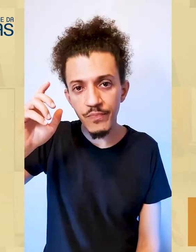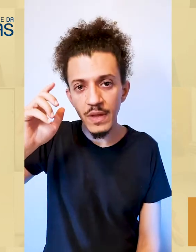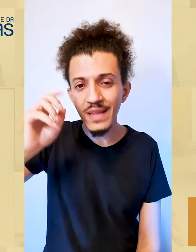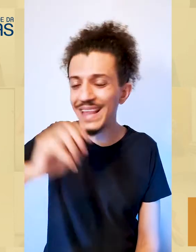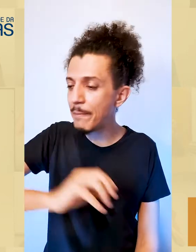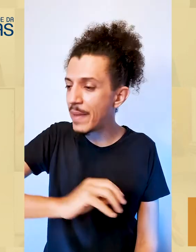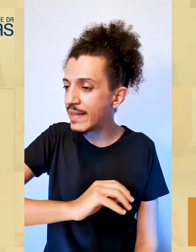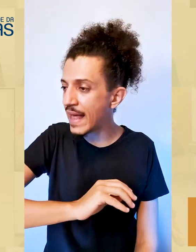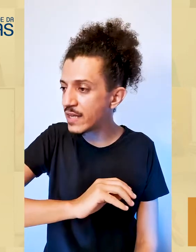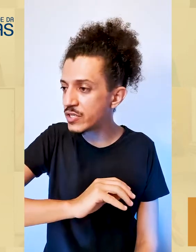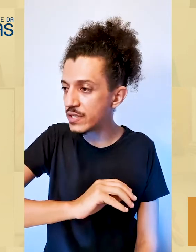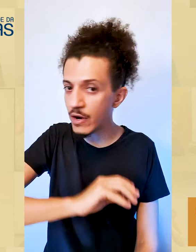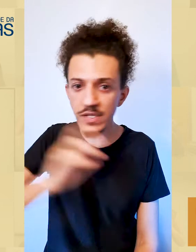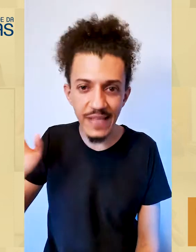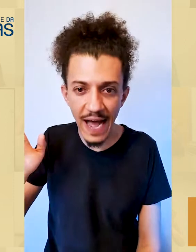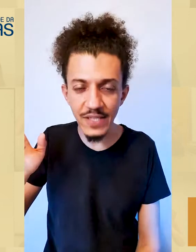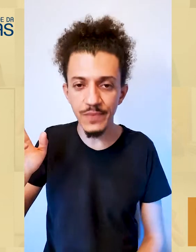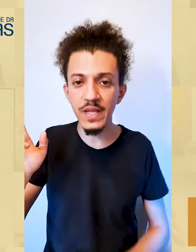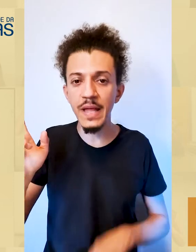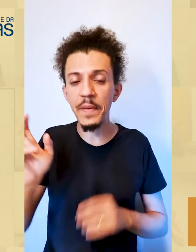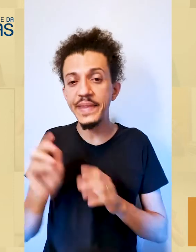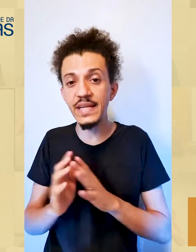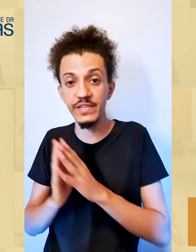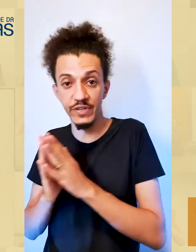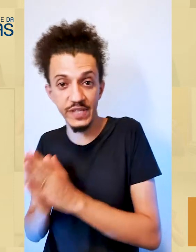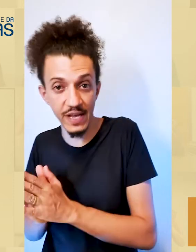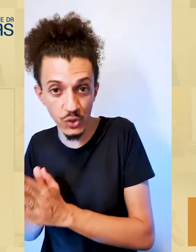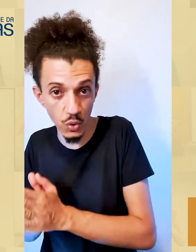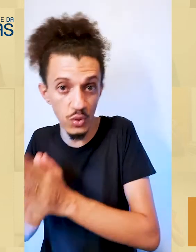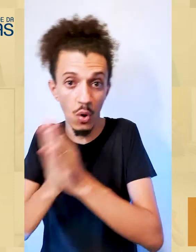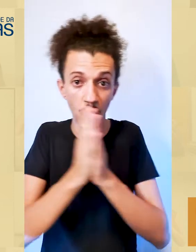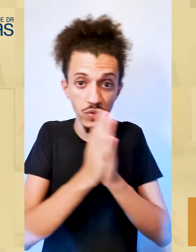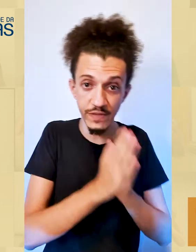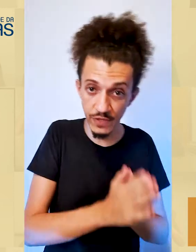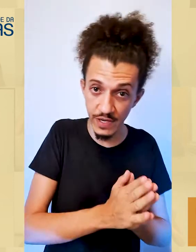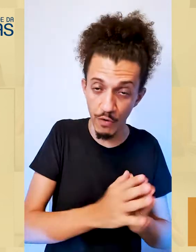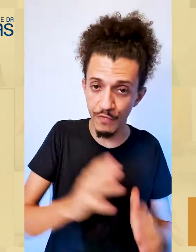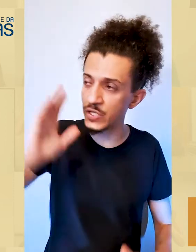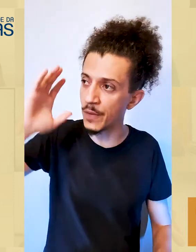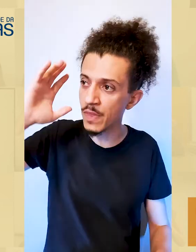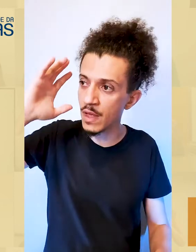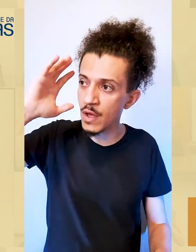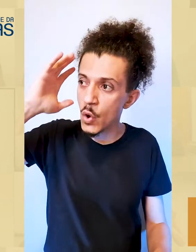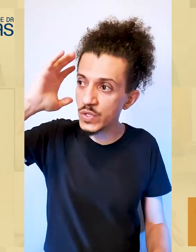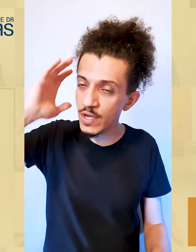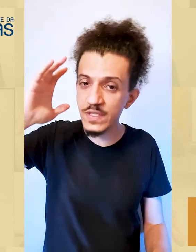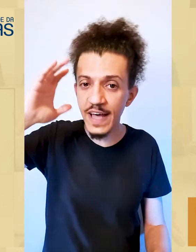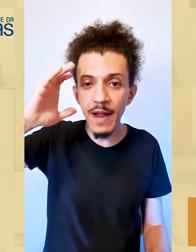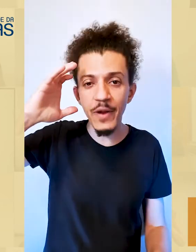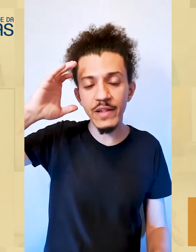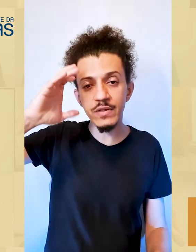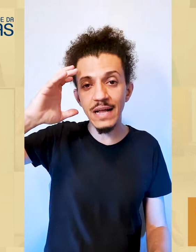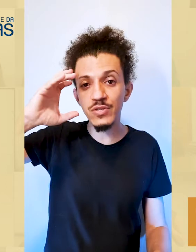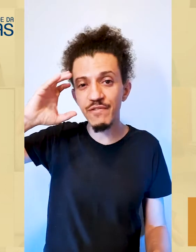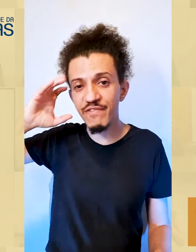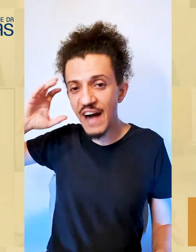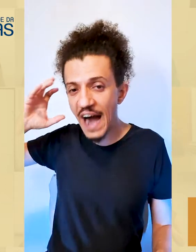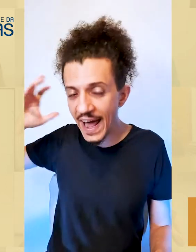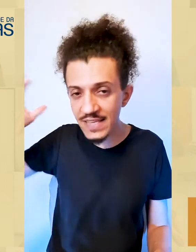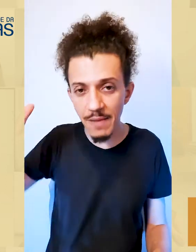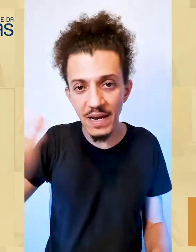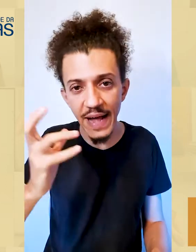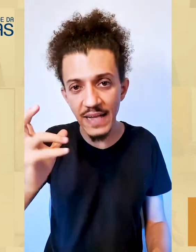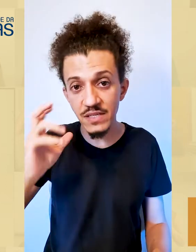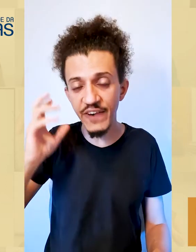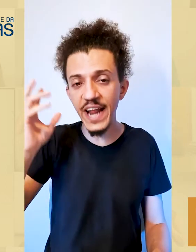cérebro, independente da nossa idade, independente se você é surdo ou se você é ouvinte, o seu cérebro é dotado de